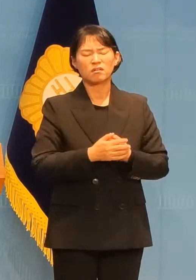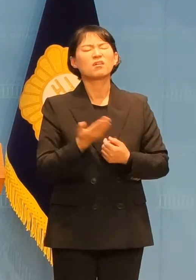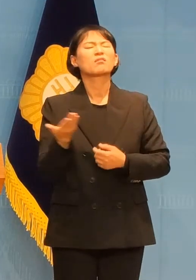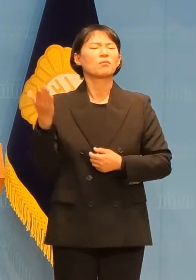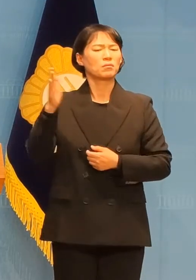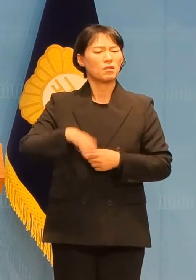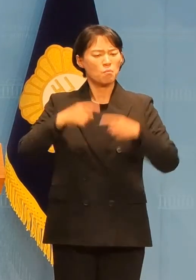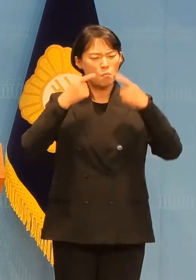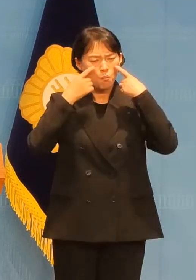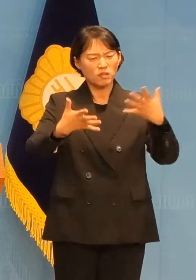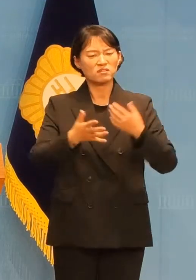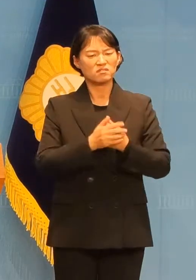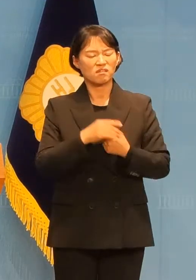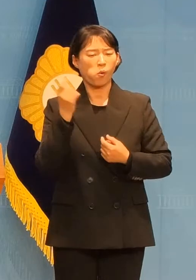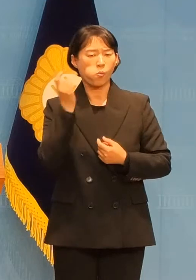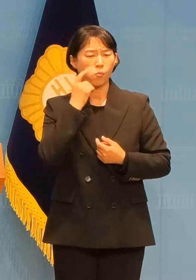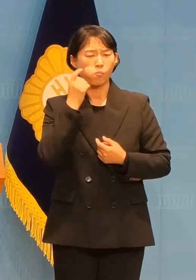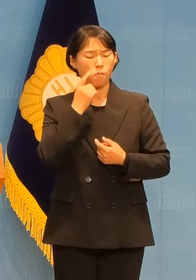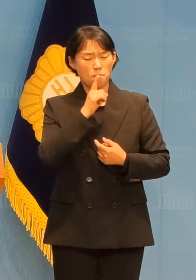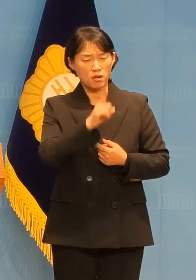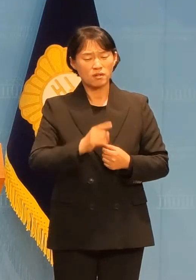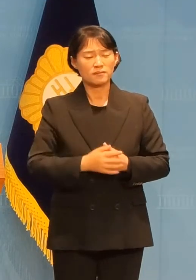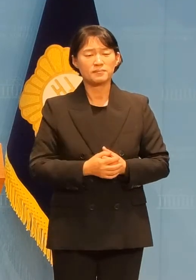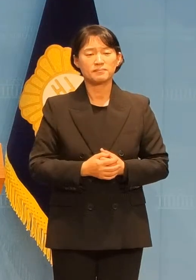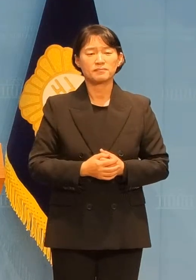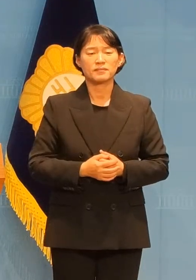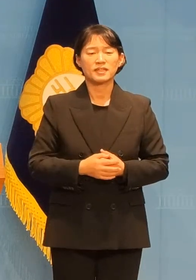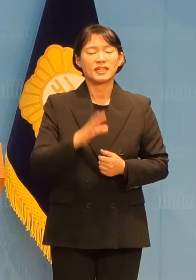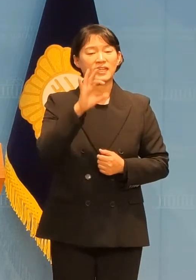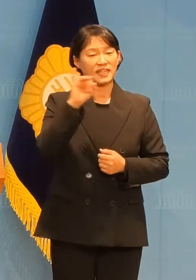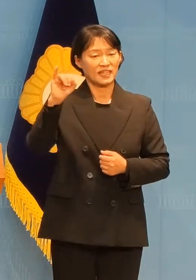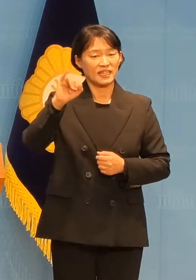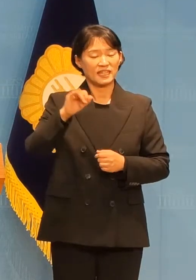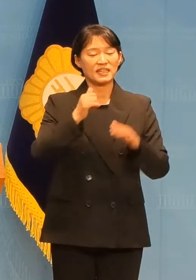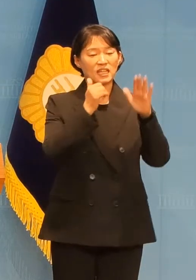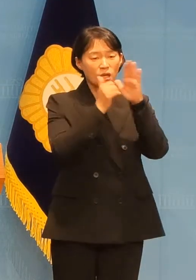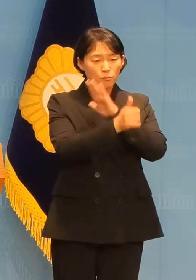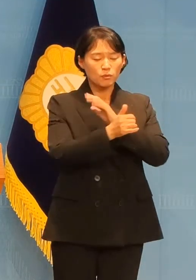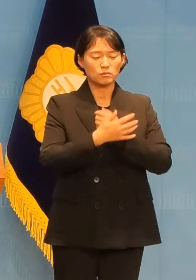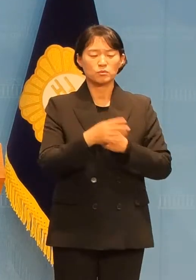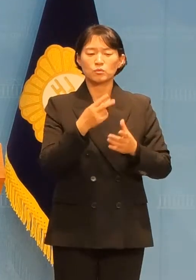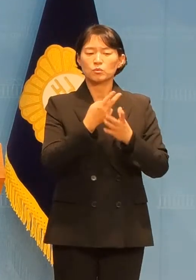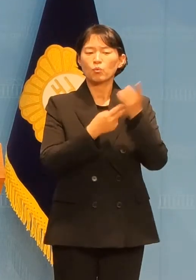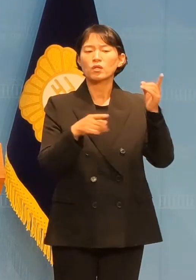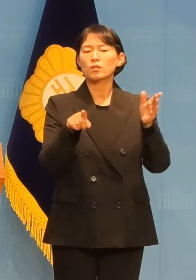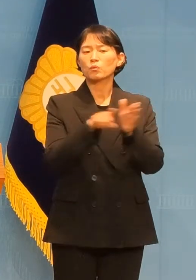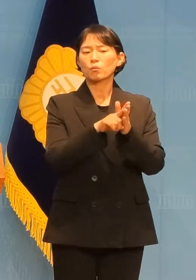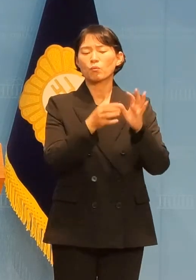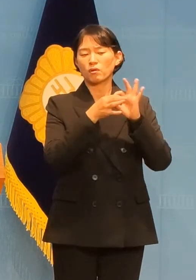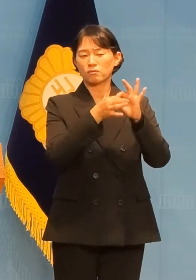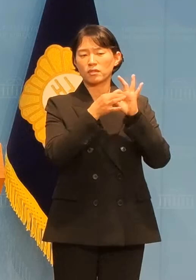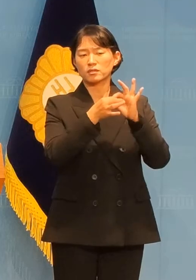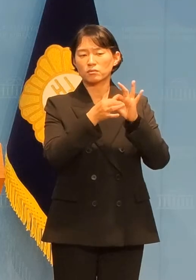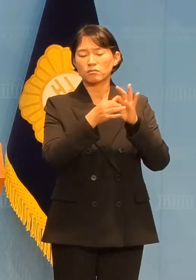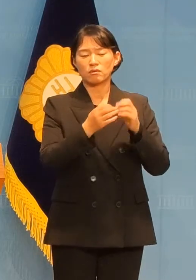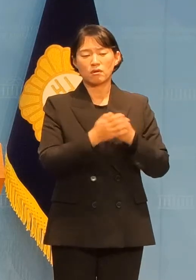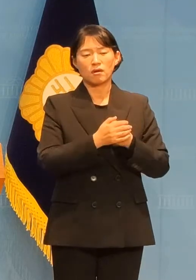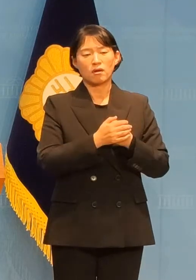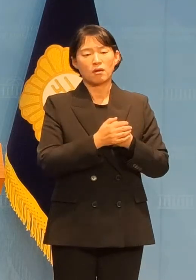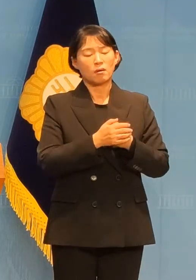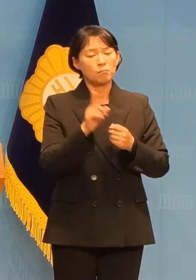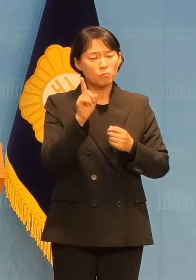이는 명백한 허위 사실입니다. 이준석 개혁신당 대표는 통일교 관련 사안으로